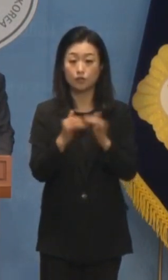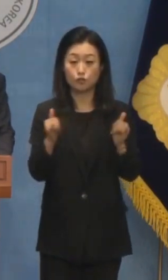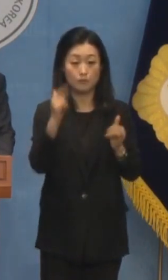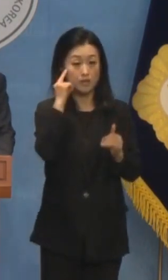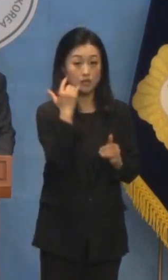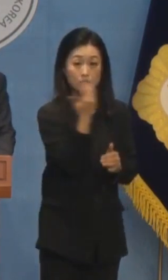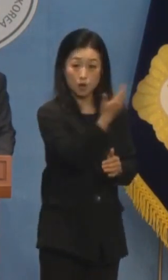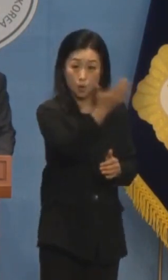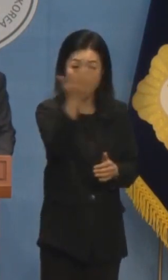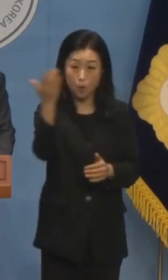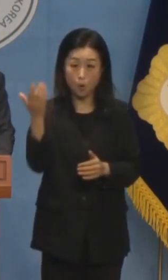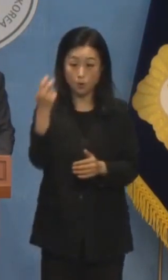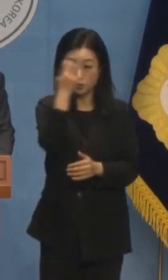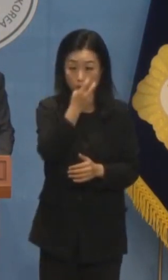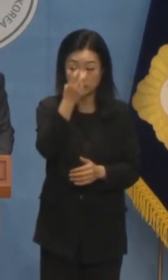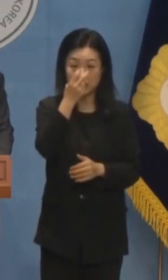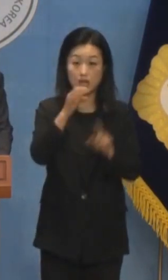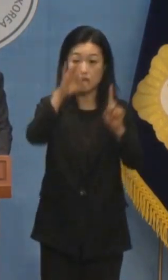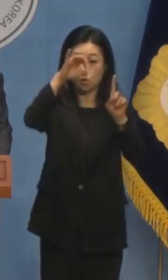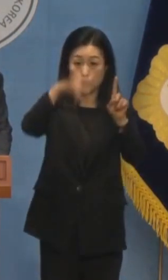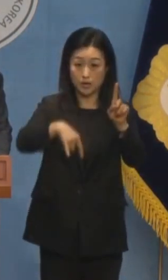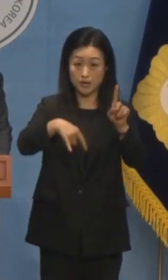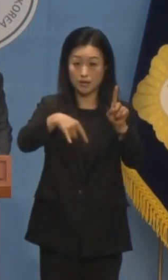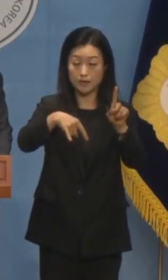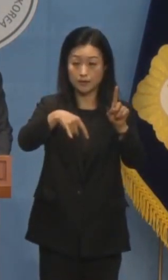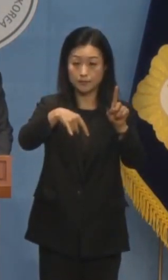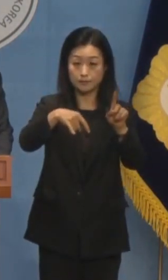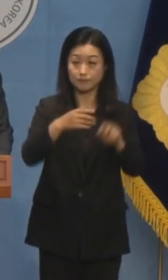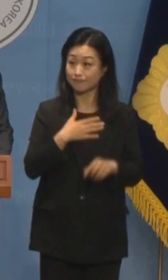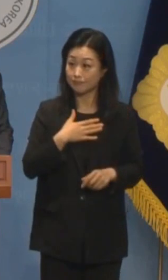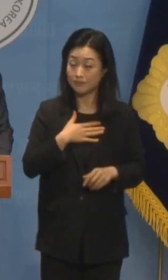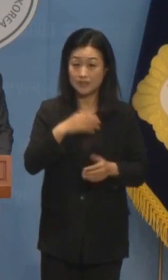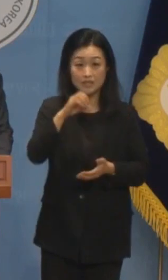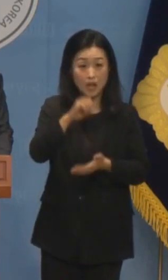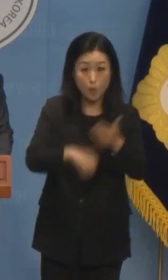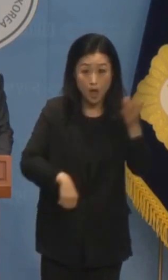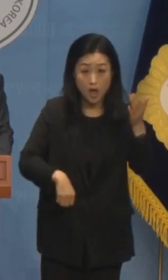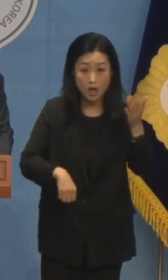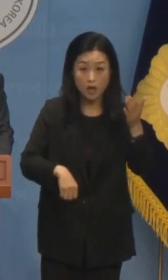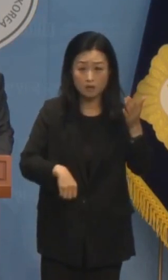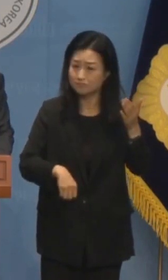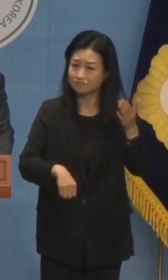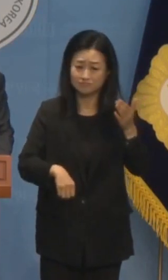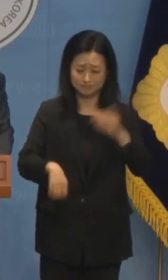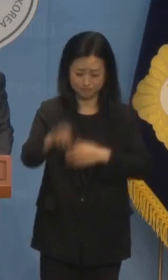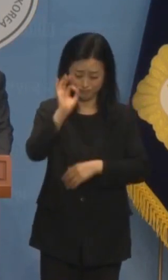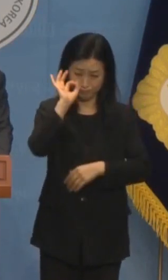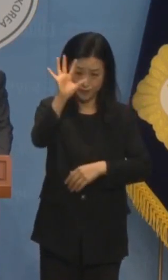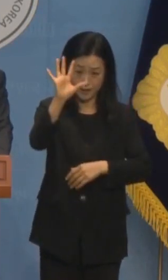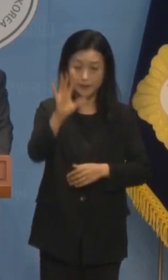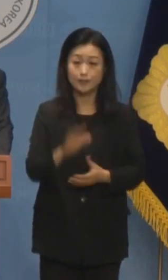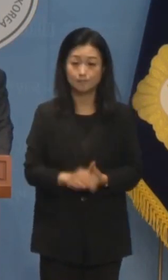여론조사 1위를 한 후보가 사퇴하는 경우는 없습니다.